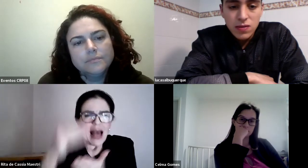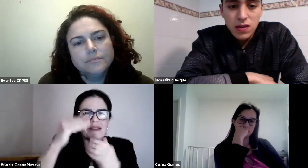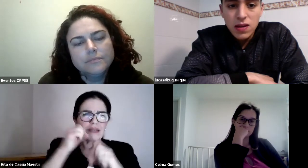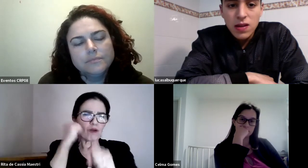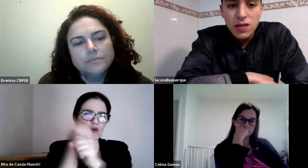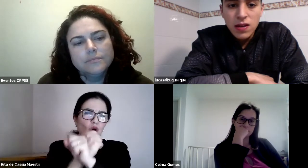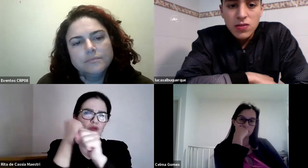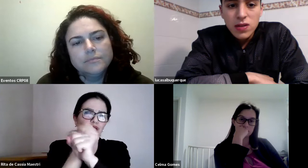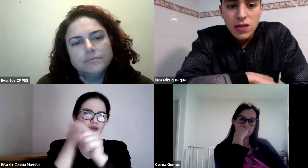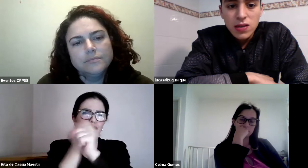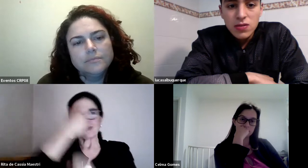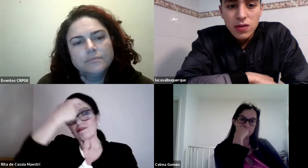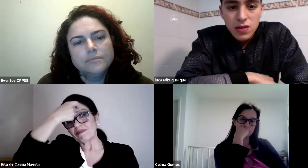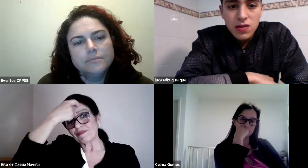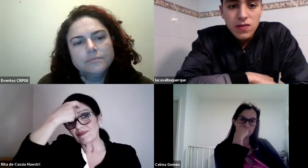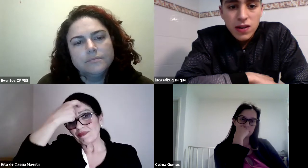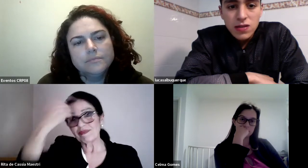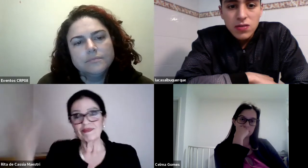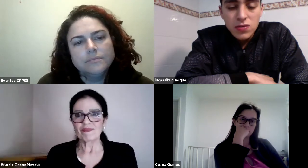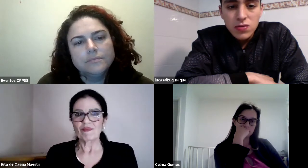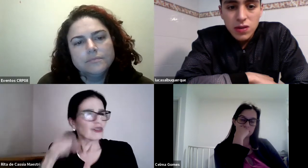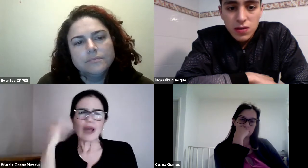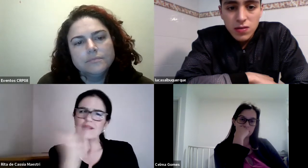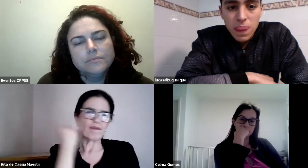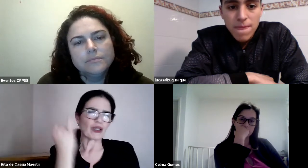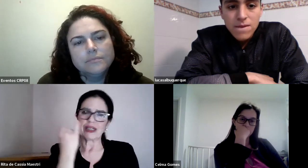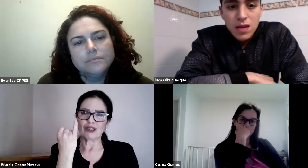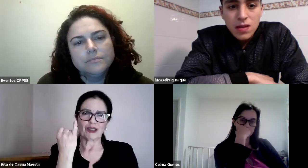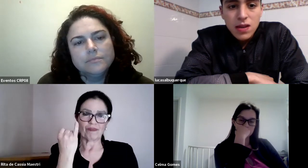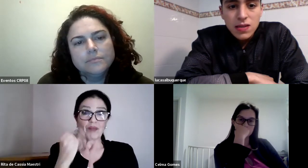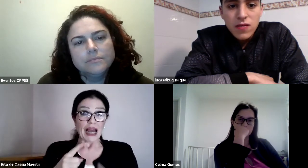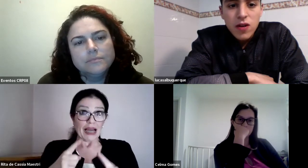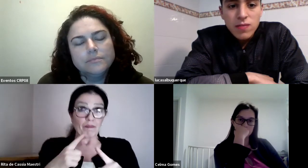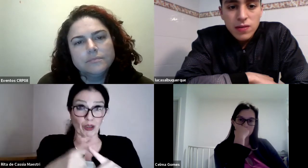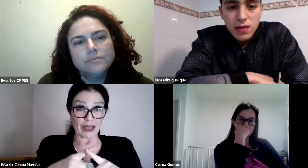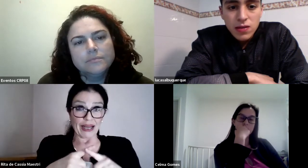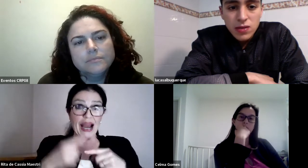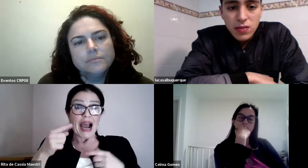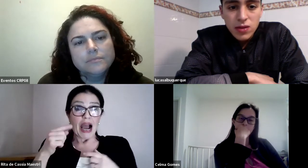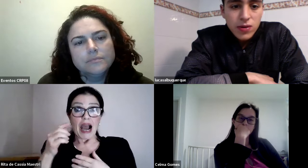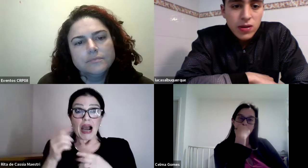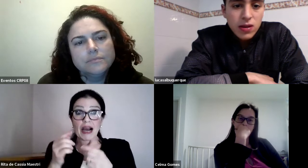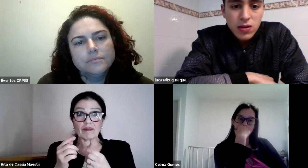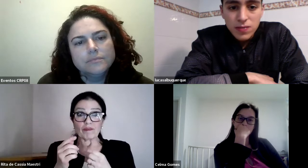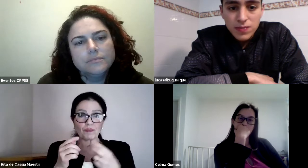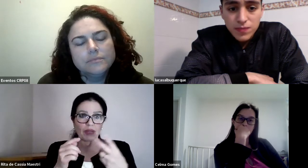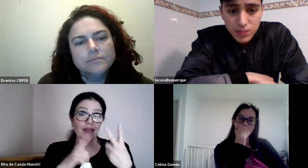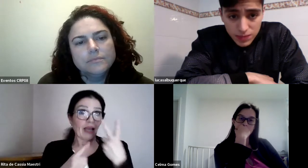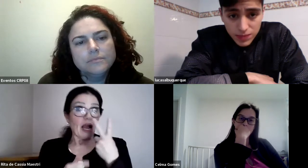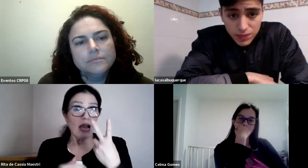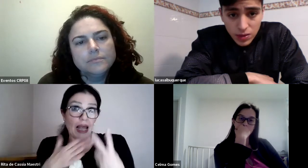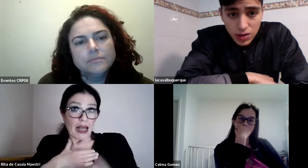comunicação, né? Desde o início já vai se construindo dessa forma. Então, isso é muito importante.